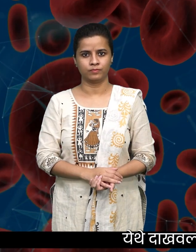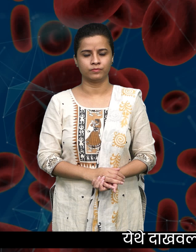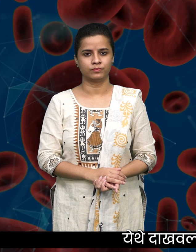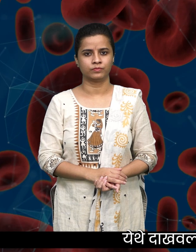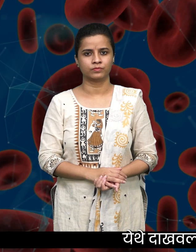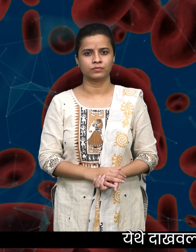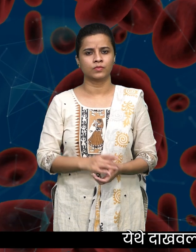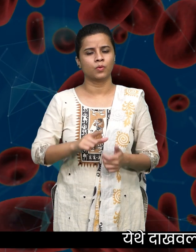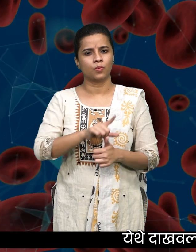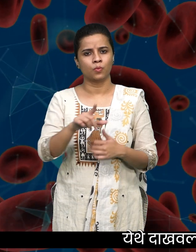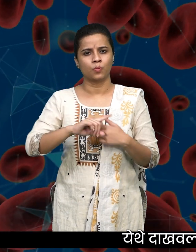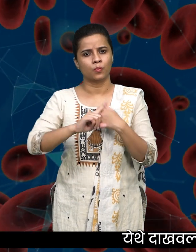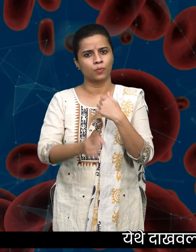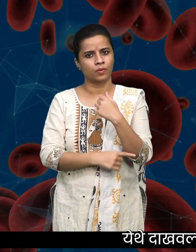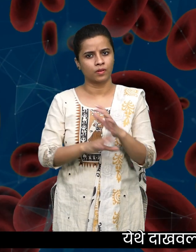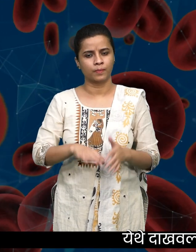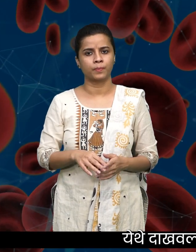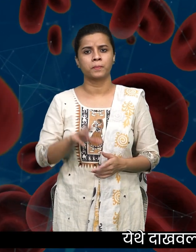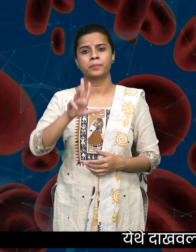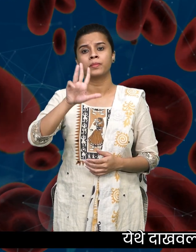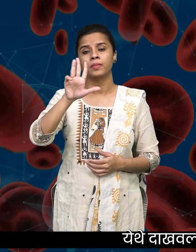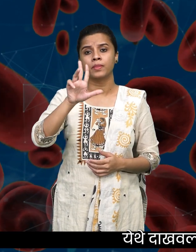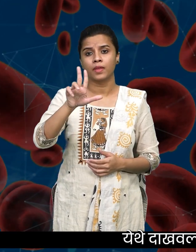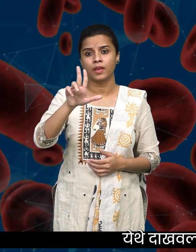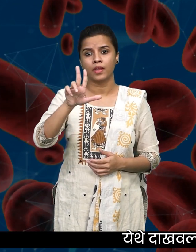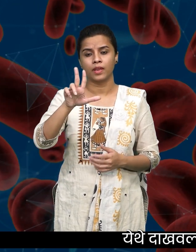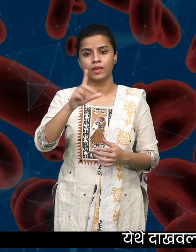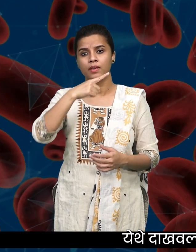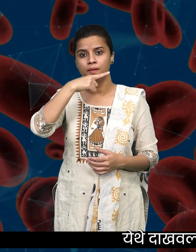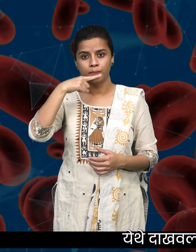त्या दाखवल्याप्रमाणे एकूण 8 रक्तगट आहेत.